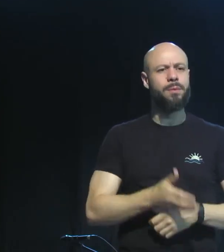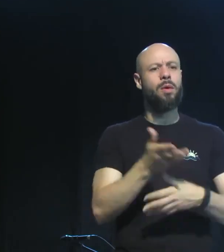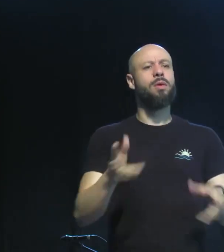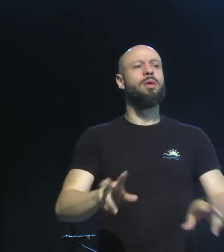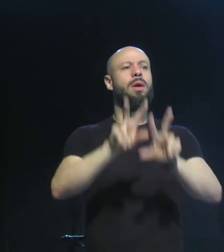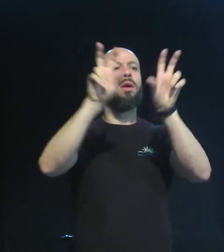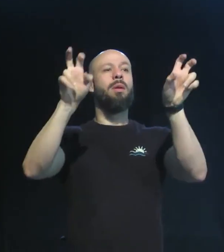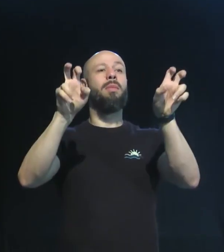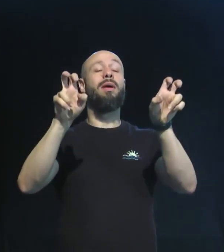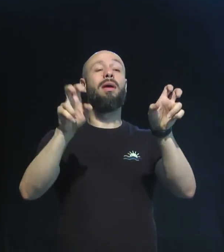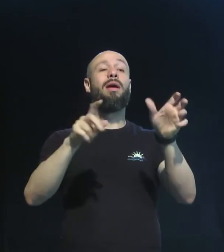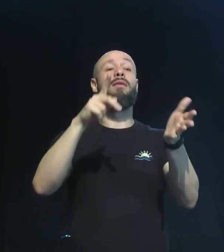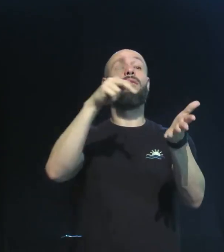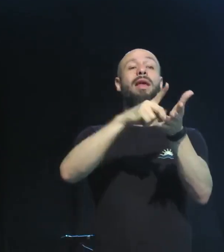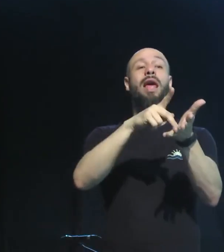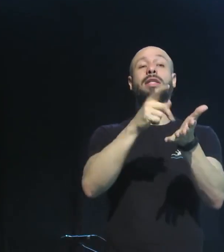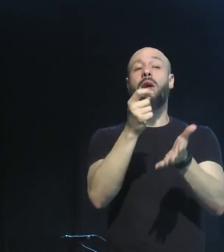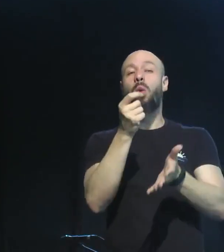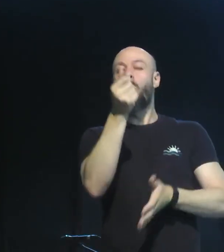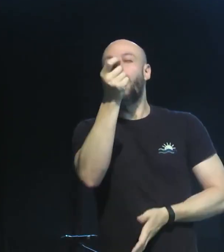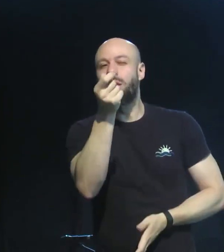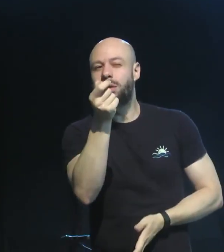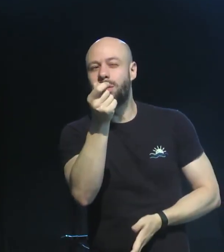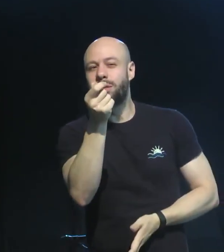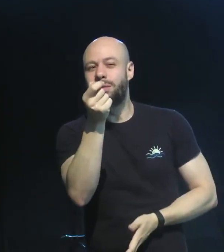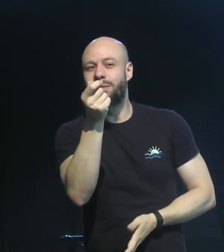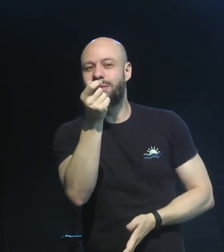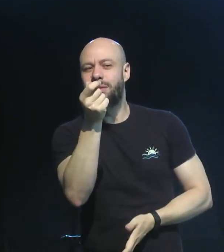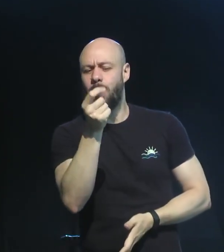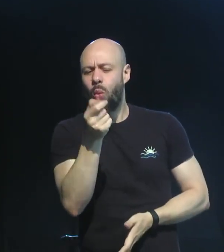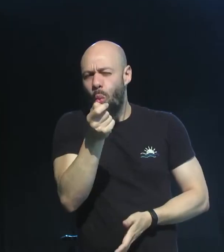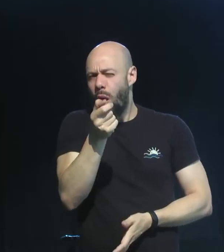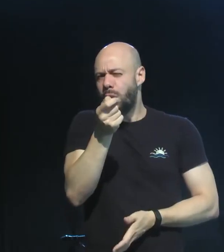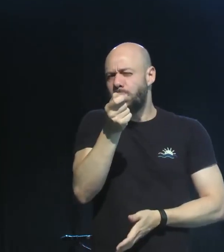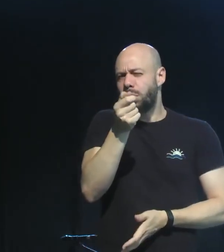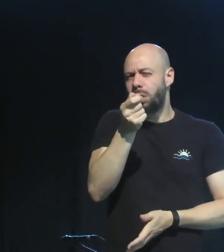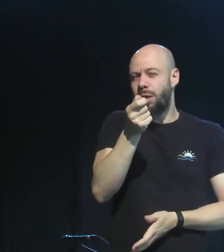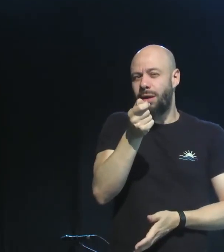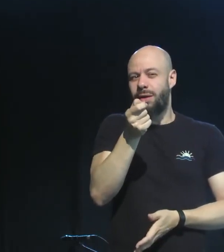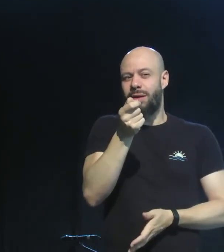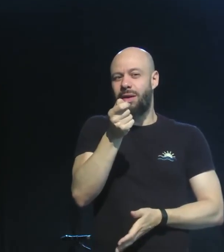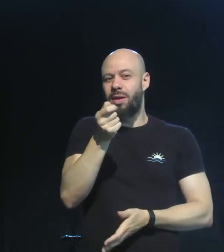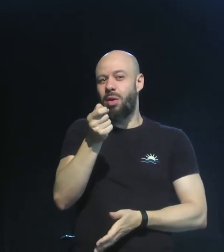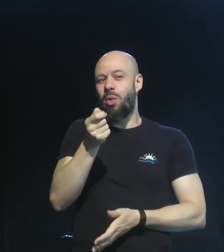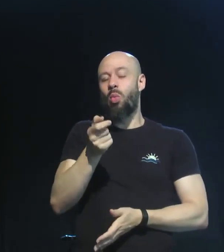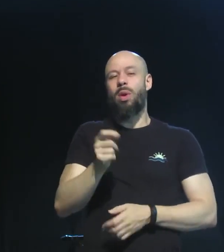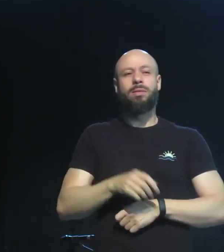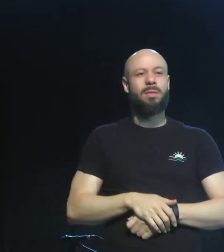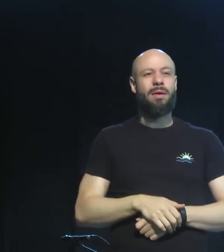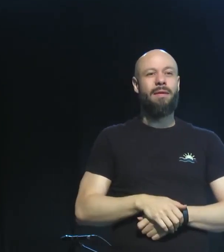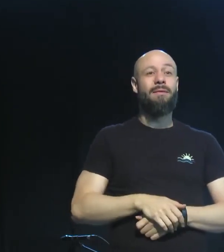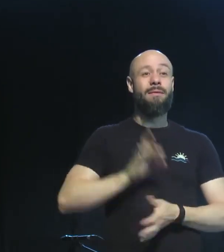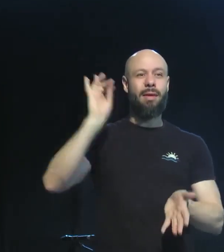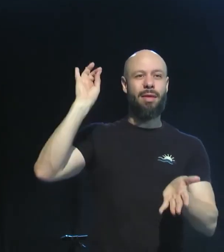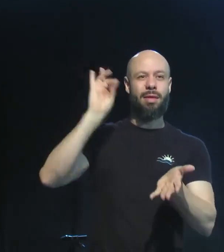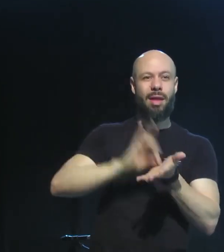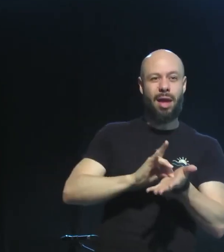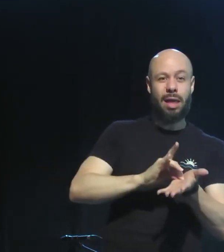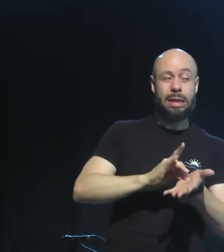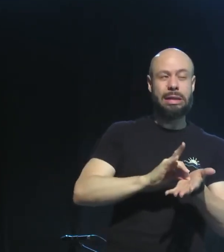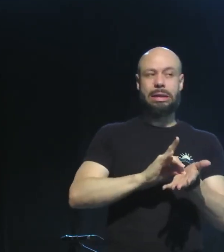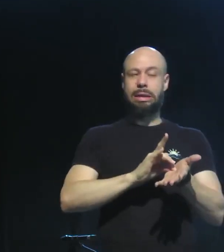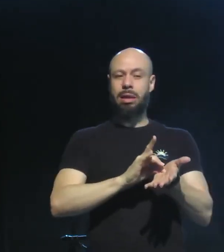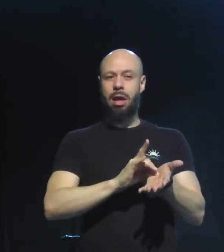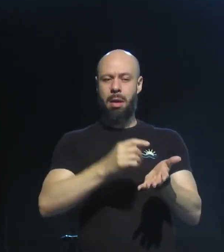quase verdade. O perigo com a sua verdade. O perigo com a minha